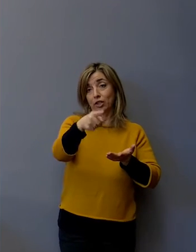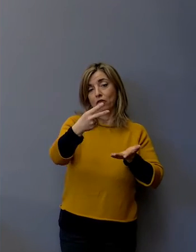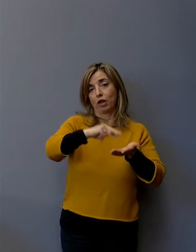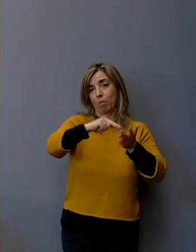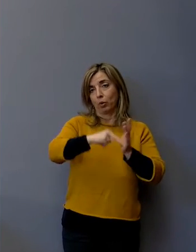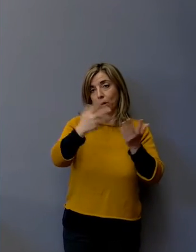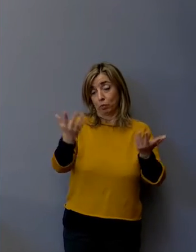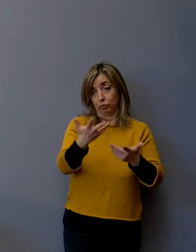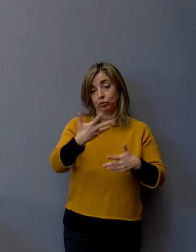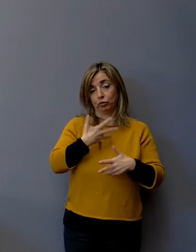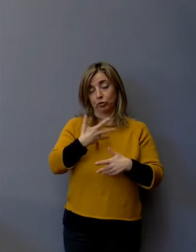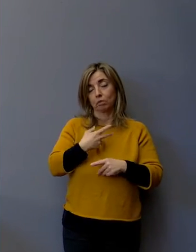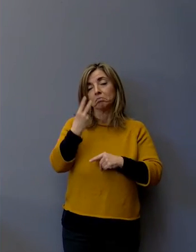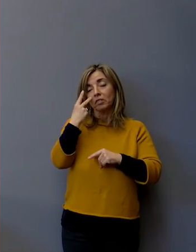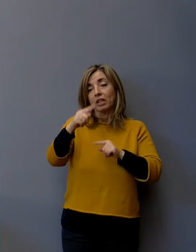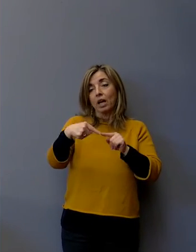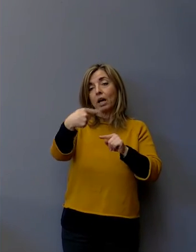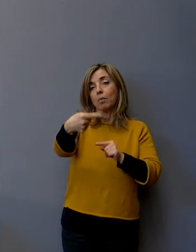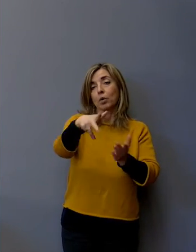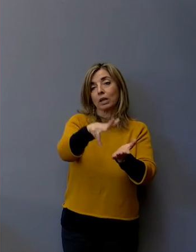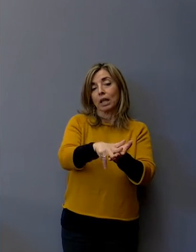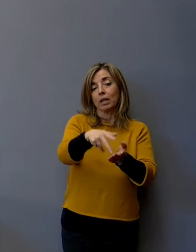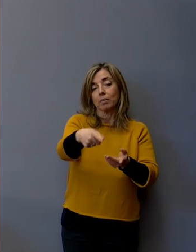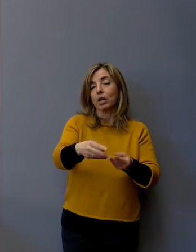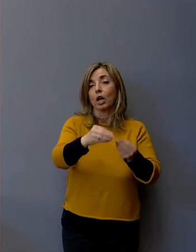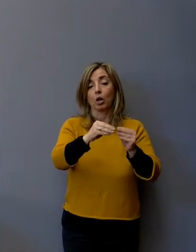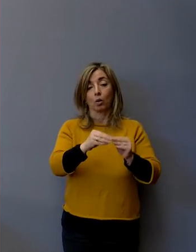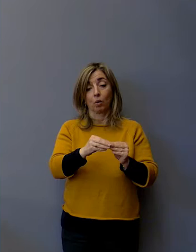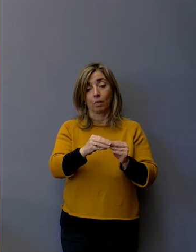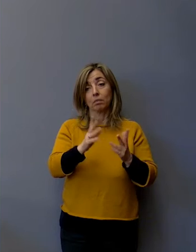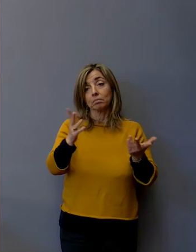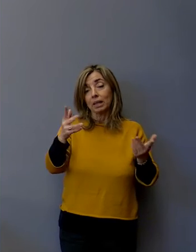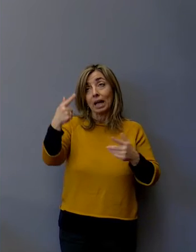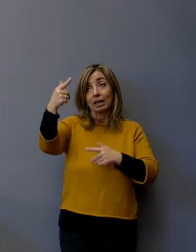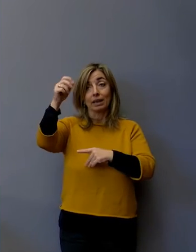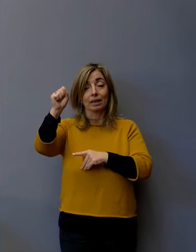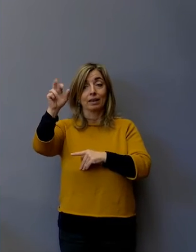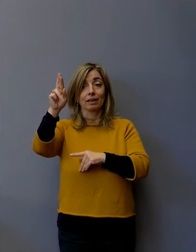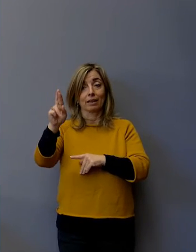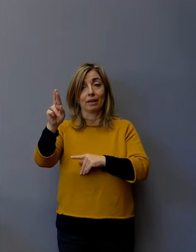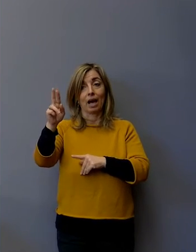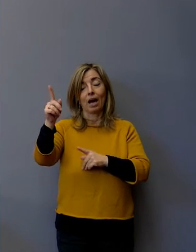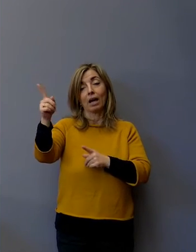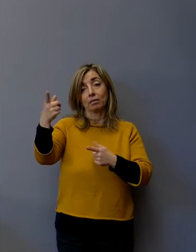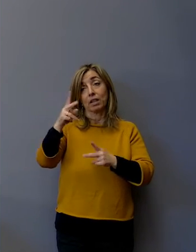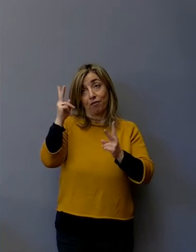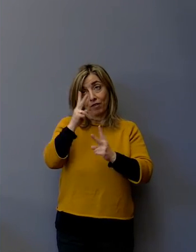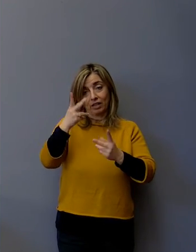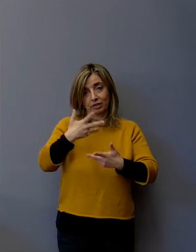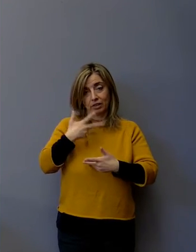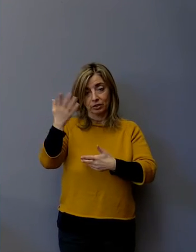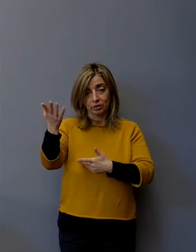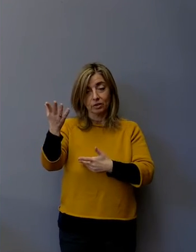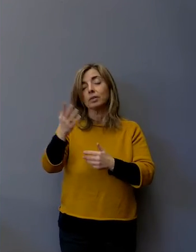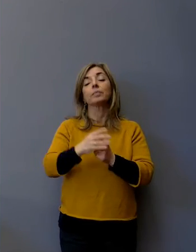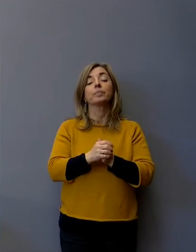sarà lo stesso al tar ad esprimersi ancora questo solo per restituire un po di verità alla discussione poi su su